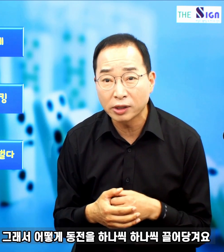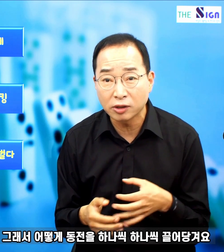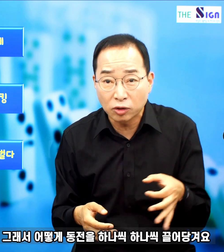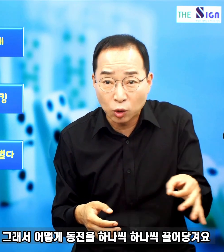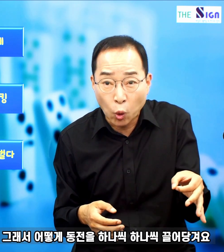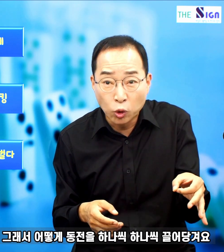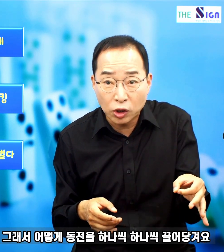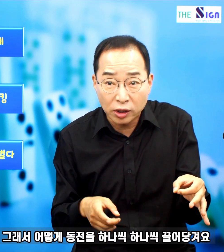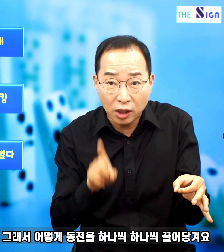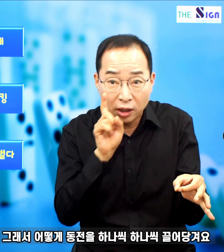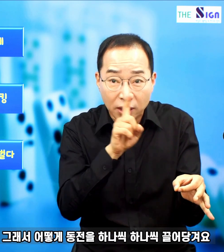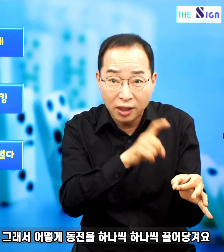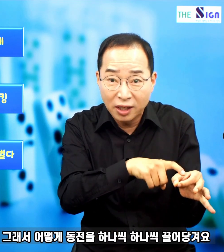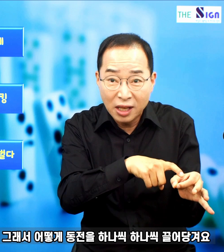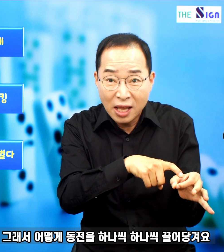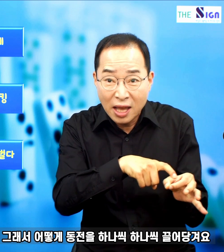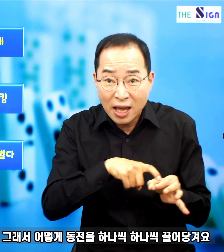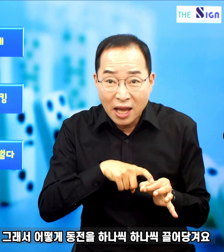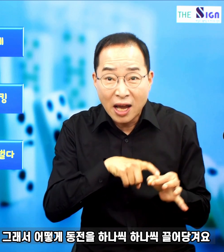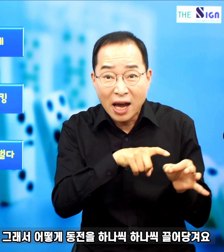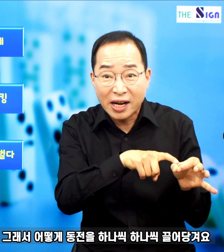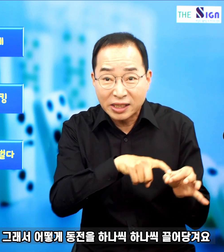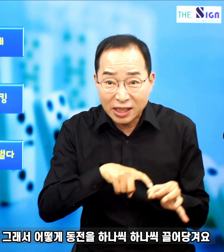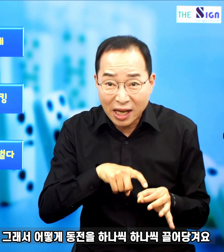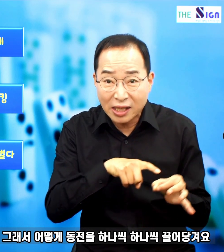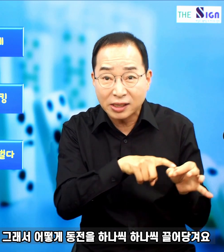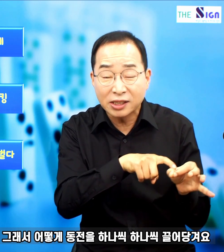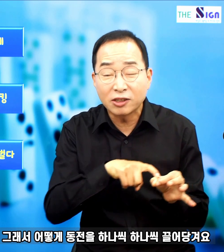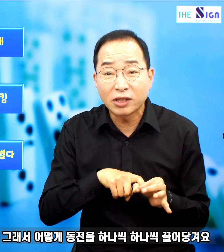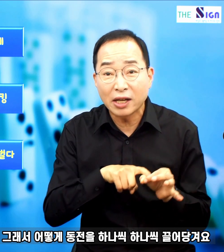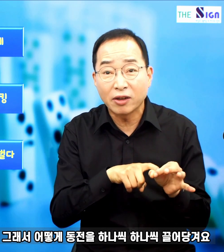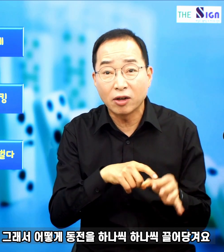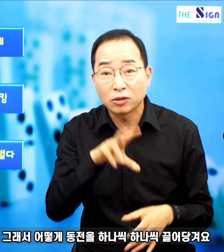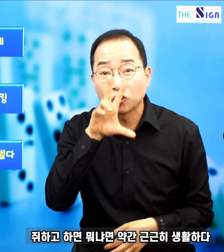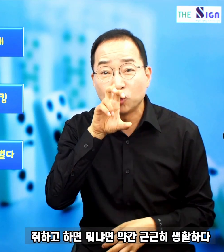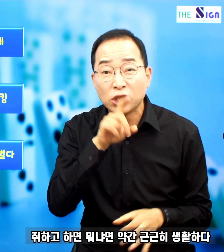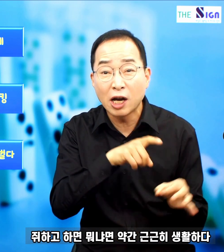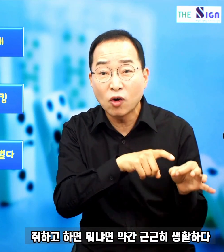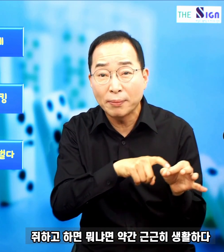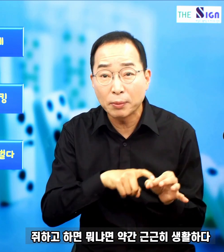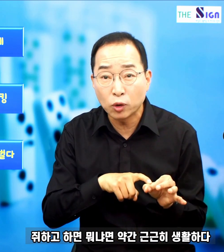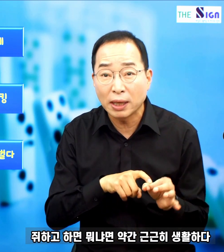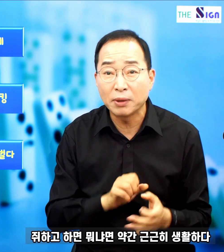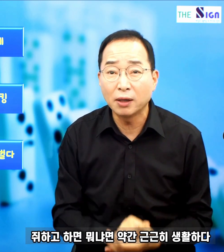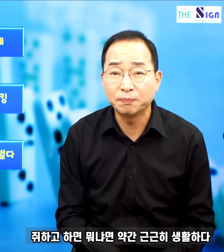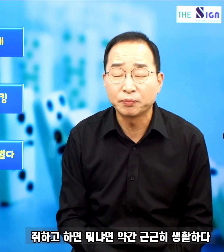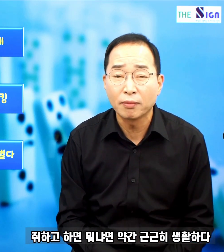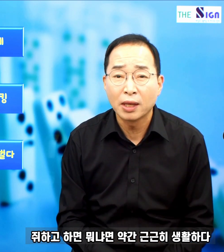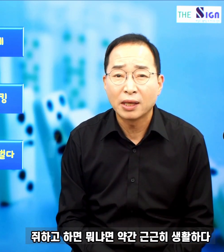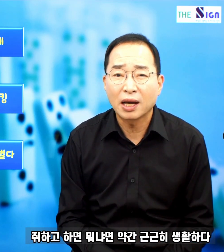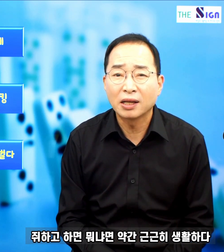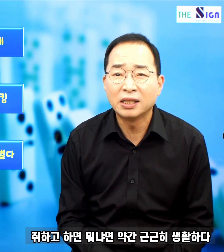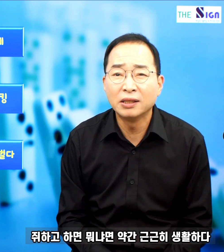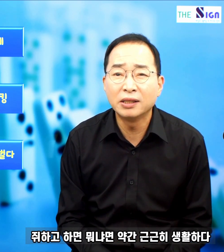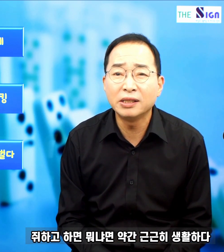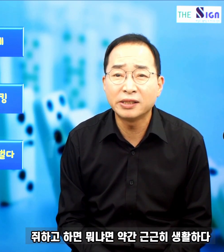어떻게 동전을 하나씩 끌어당겨요. 쥐하고 하면 뭐냐면 약간 근근히